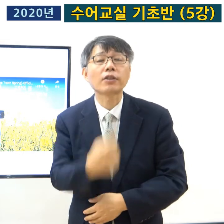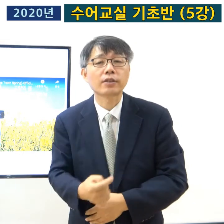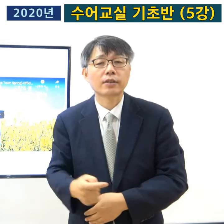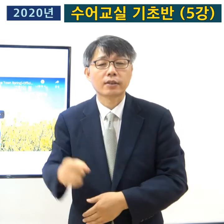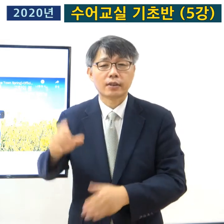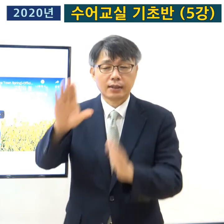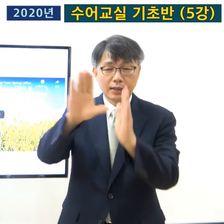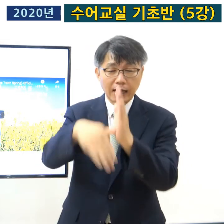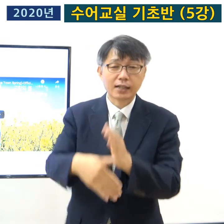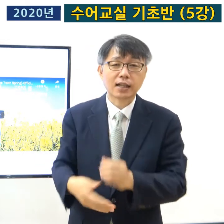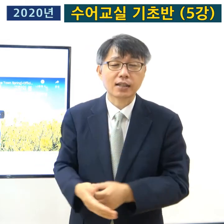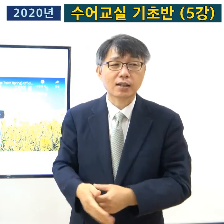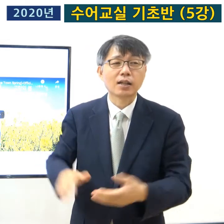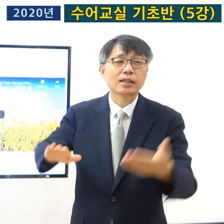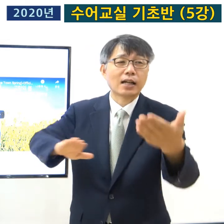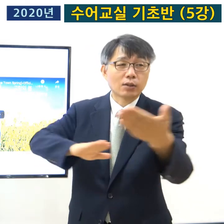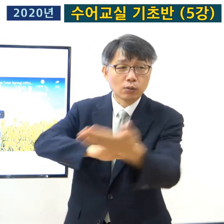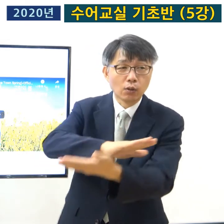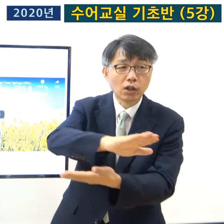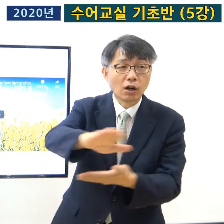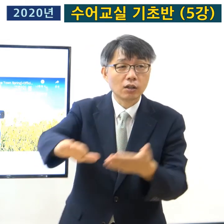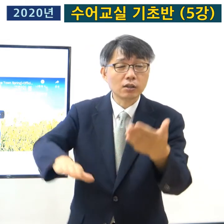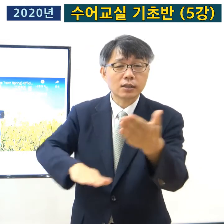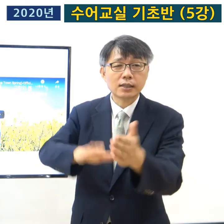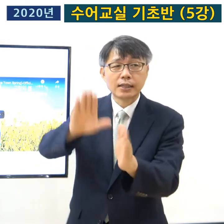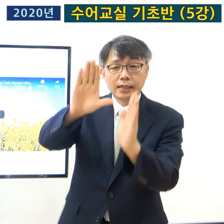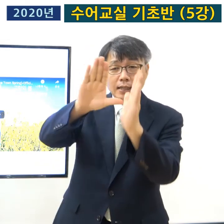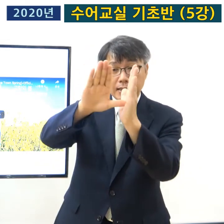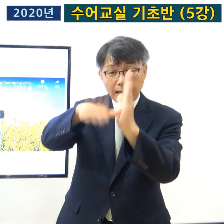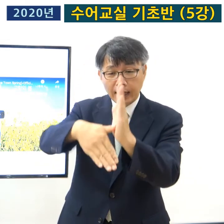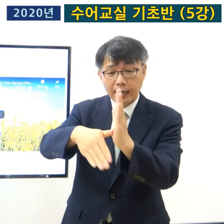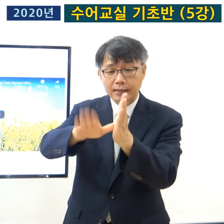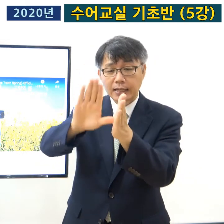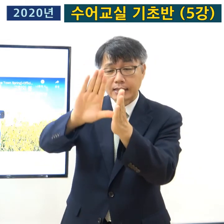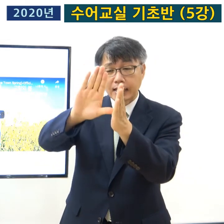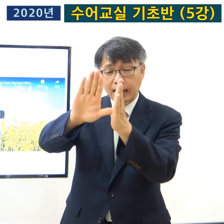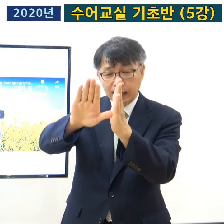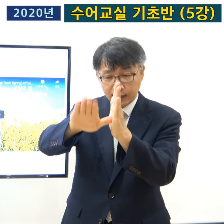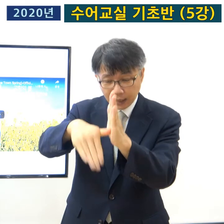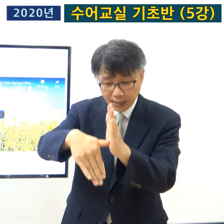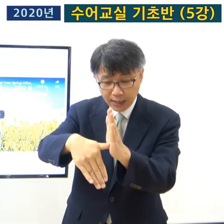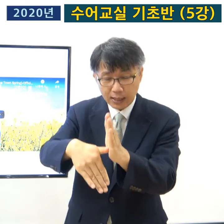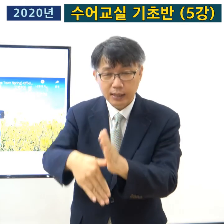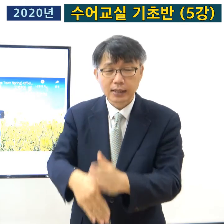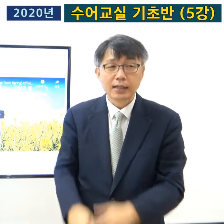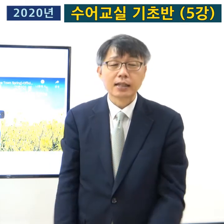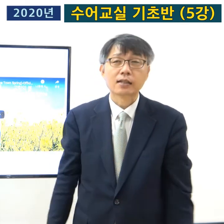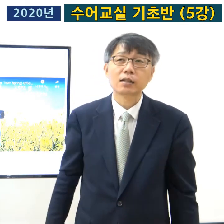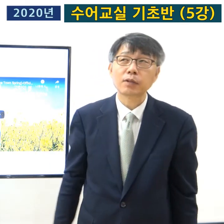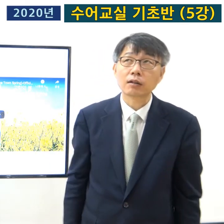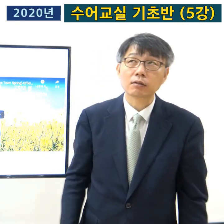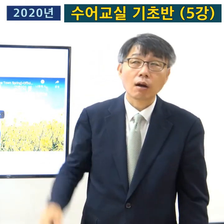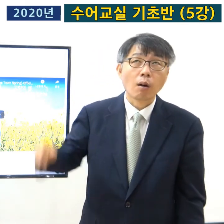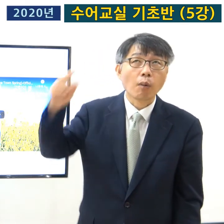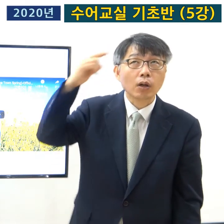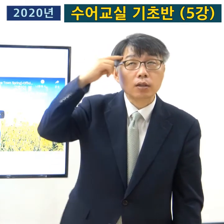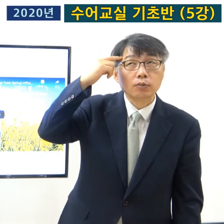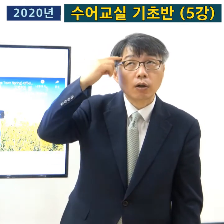놀던 때가 이렇게 하는데 그냥 놀던 때. 자, 때가 그립다는 머리에서부터